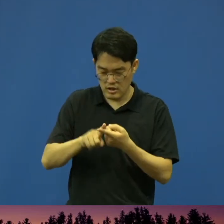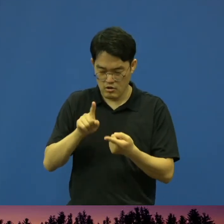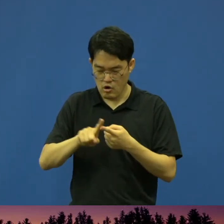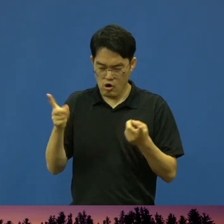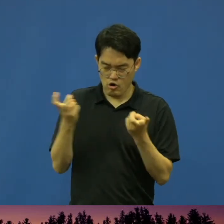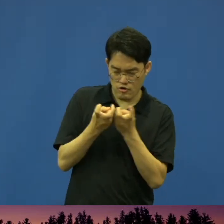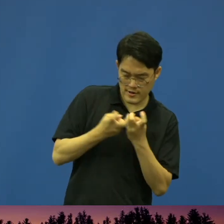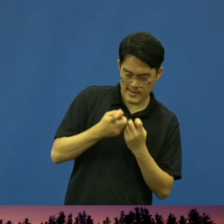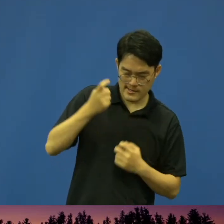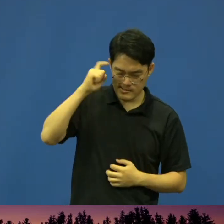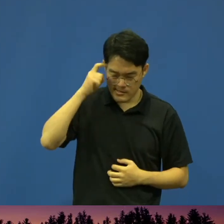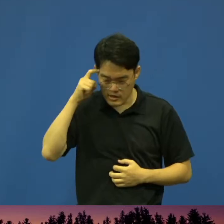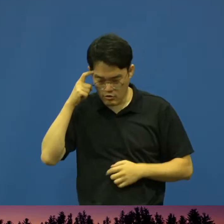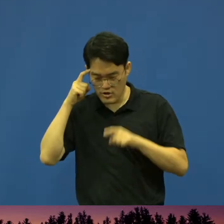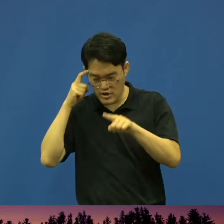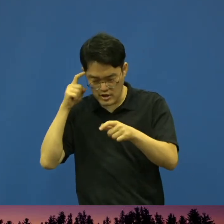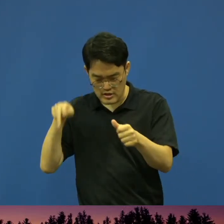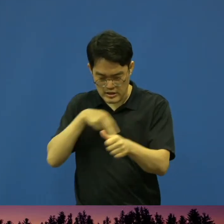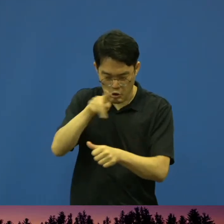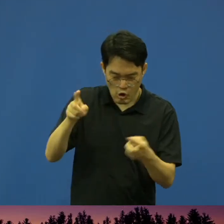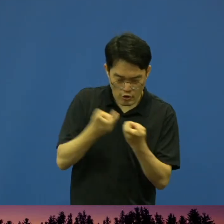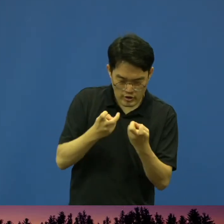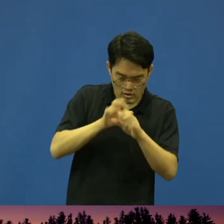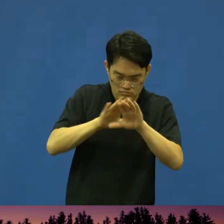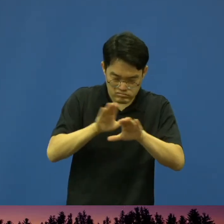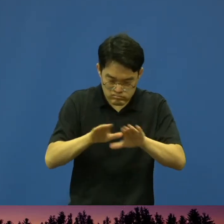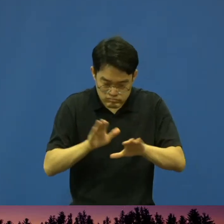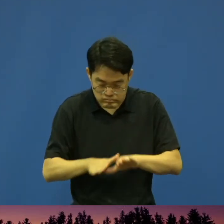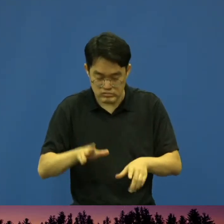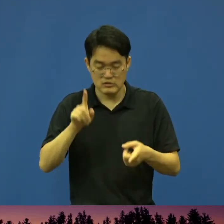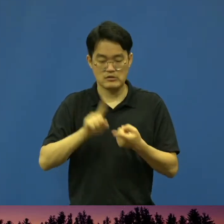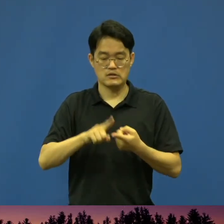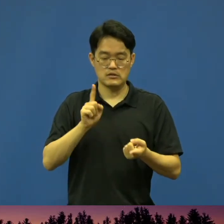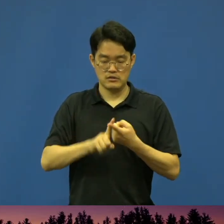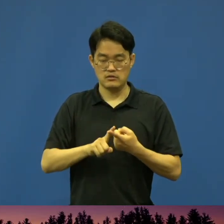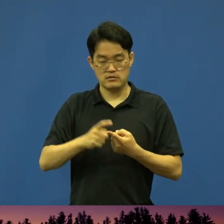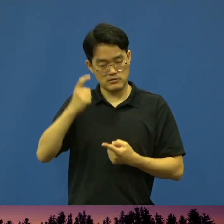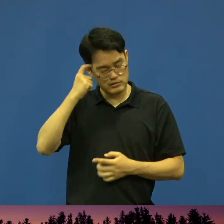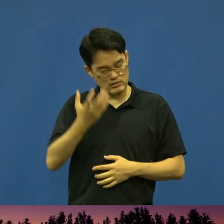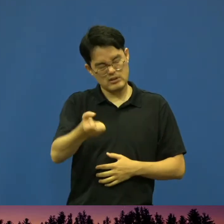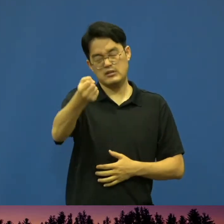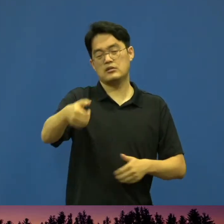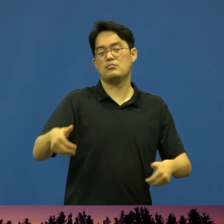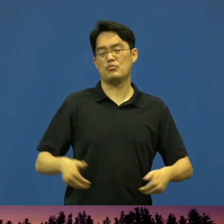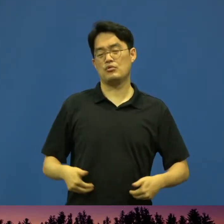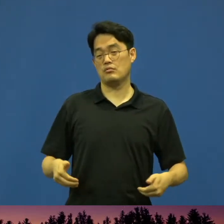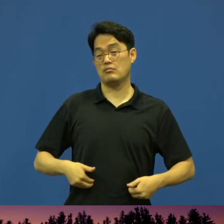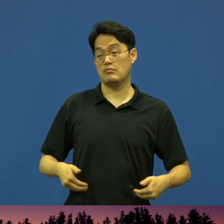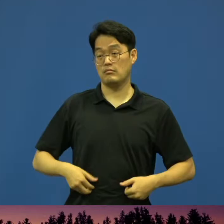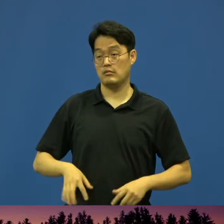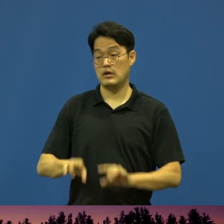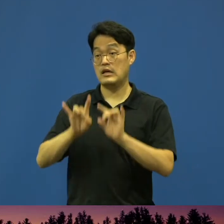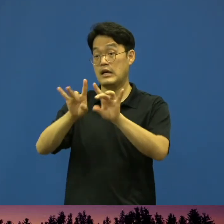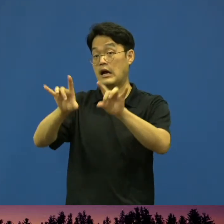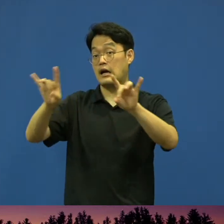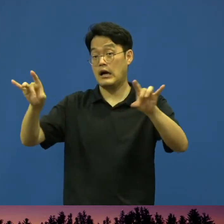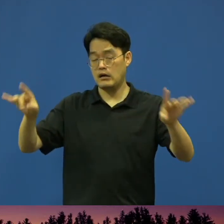개인마다 상황을 해석하고 개인마다 이 상황을 맞이하는 이 힘은 다른